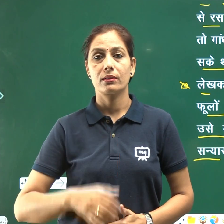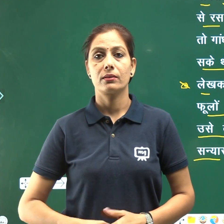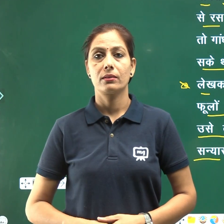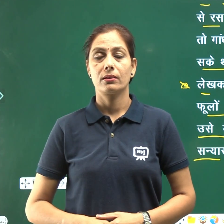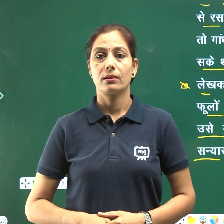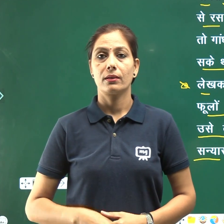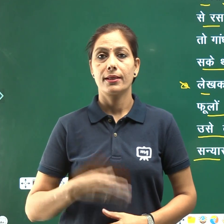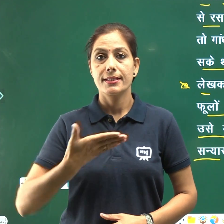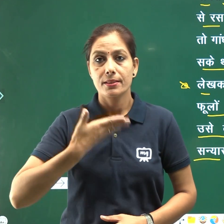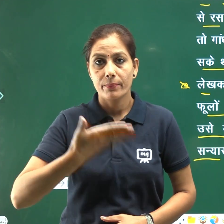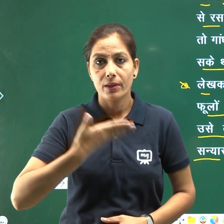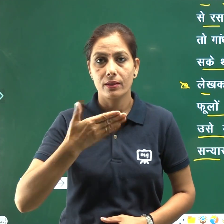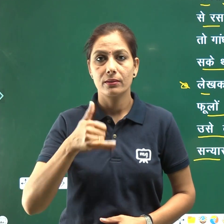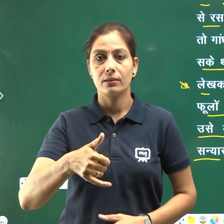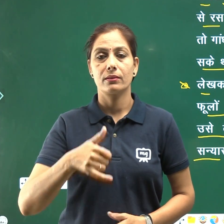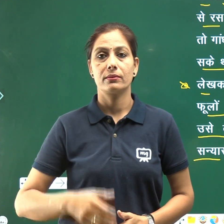प्रेरणा दी है।